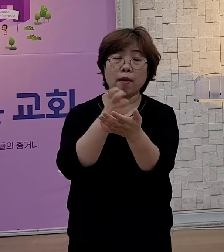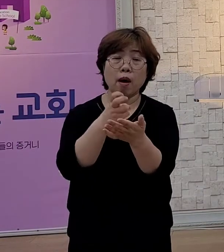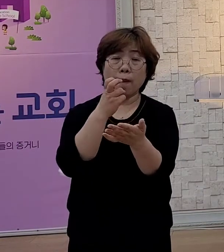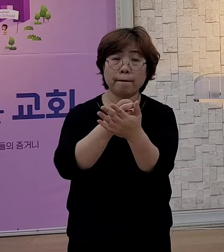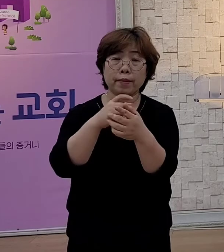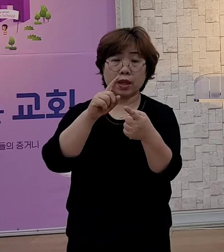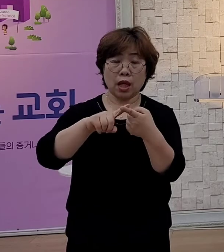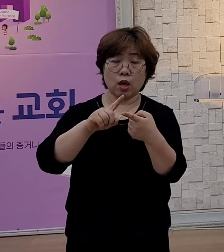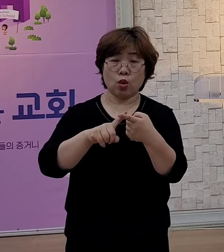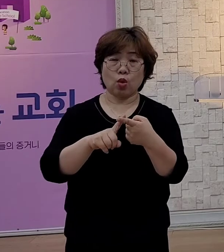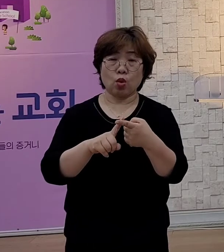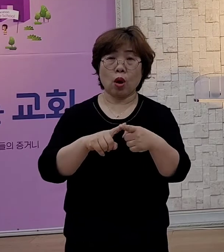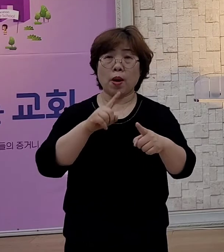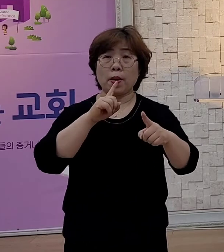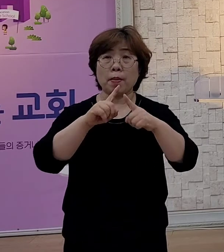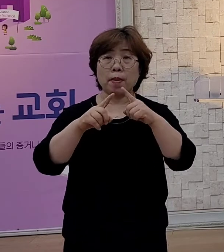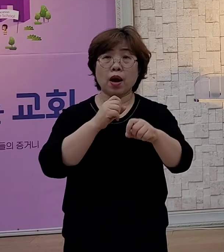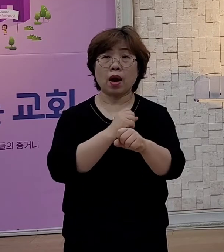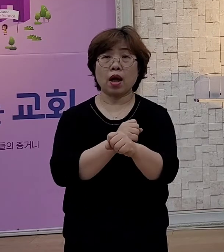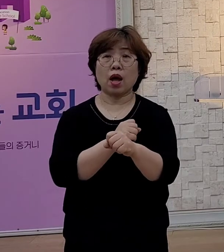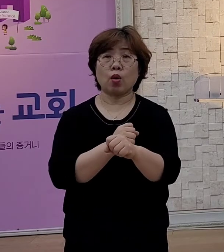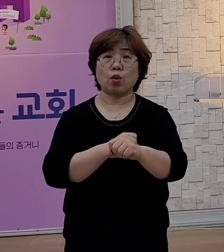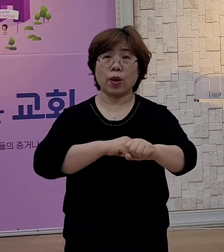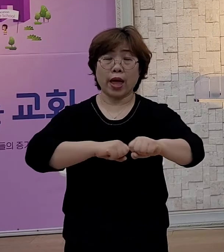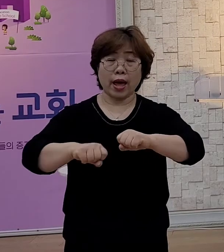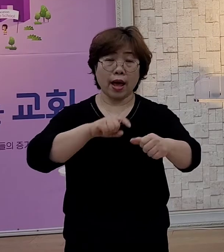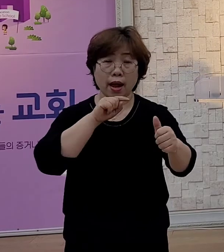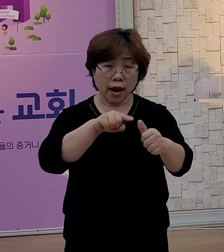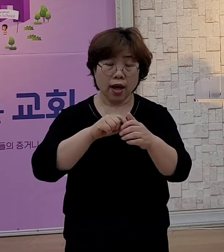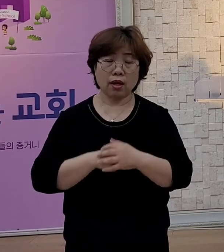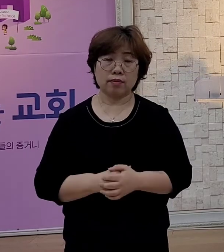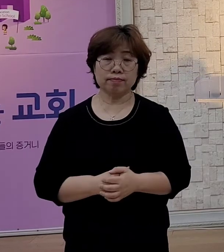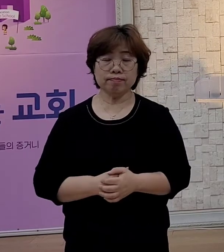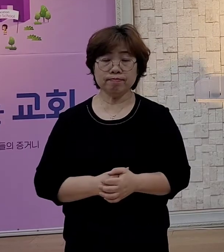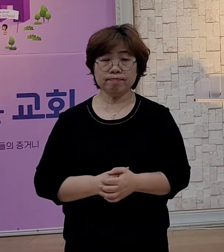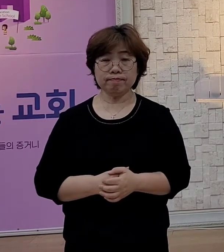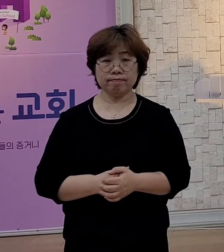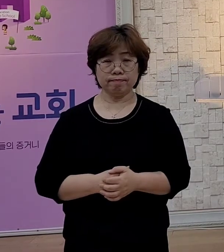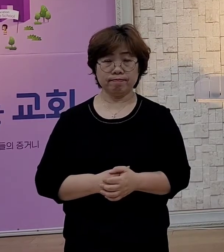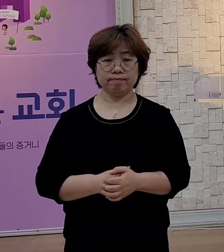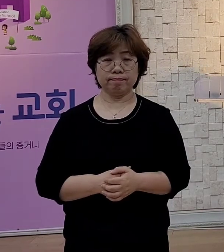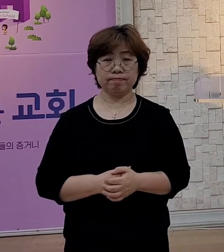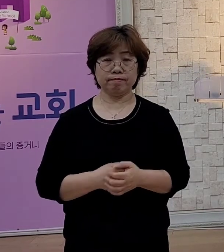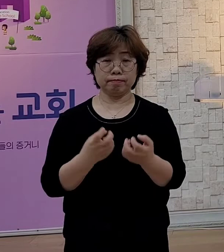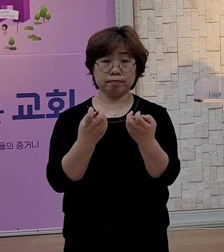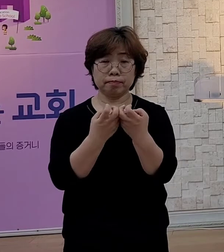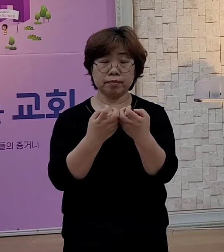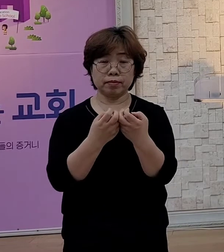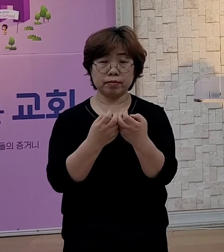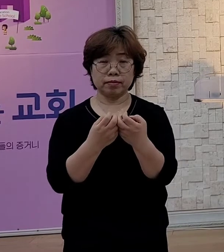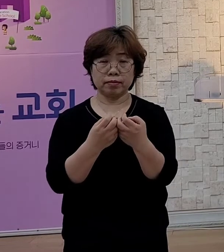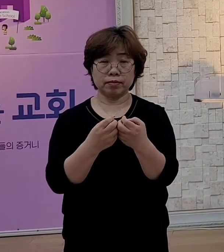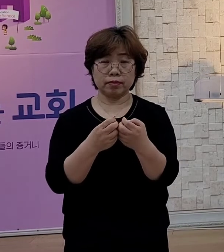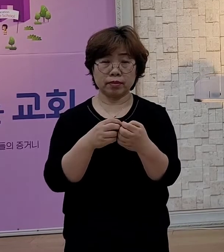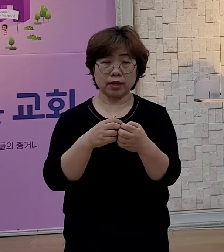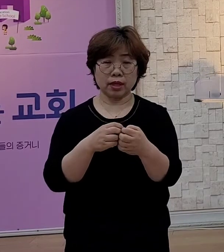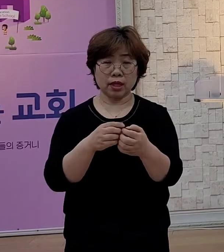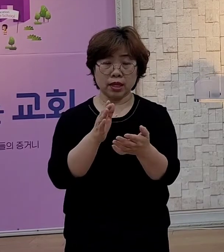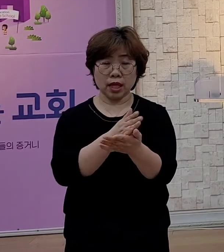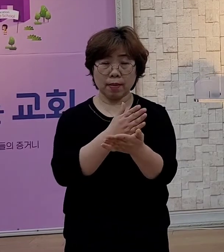율법대로 말하고 행하라. 이렇게 말씀합니다. 이게 비결 첫 번째.